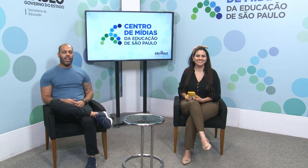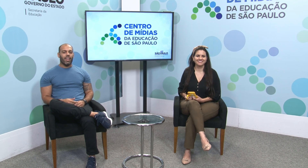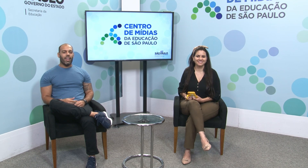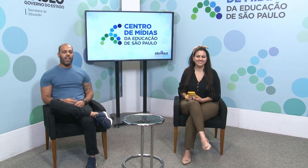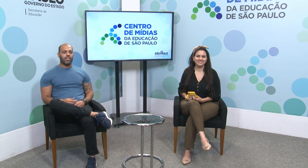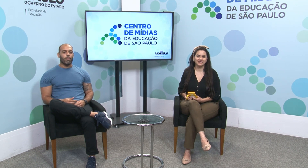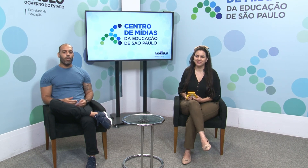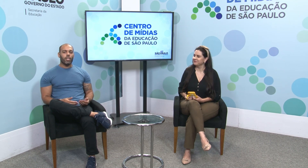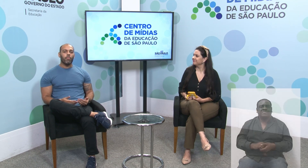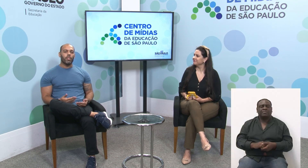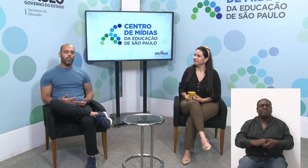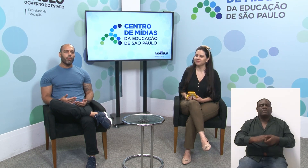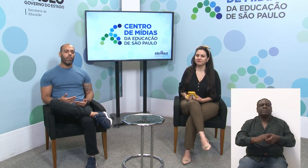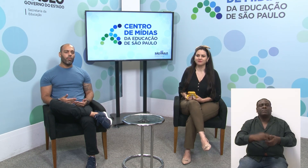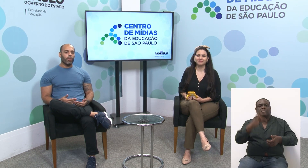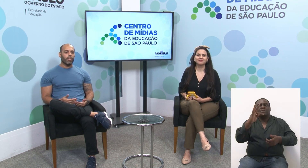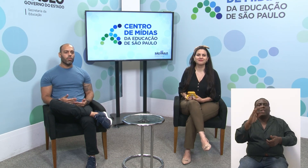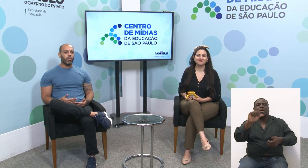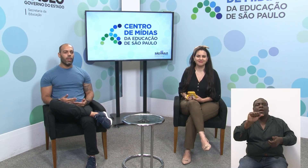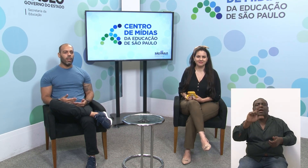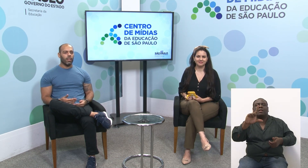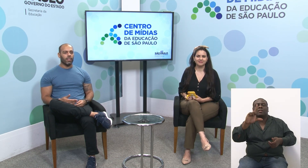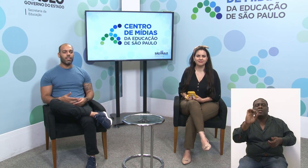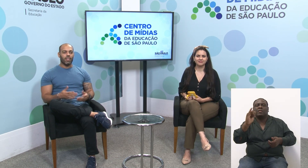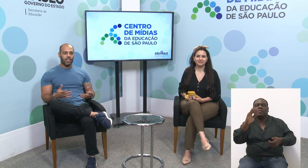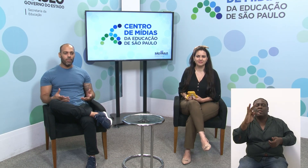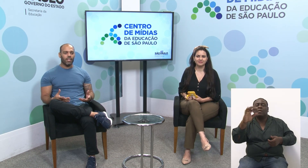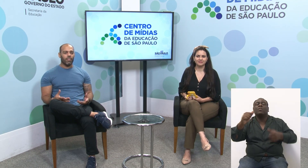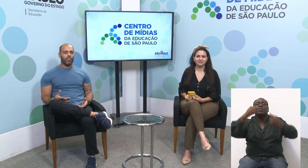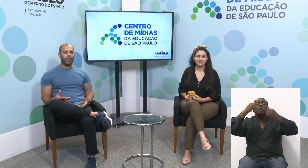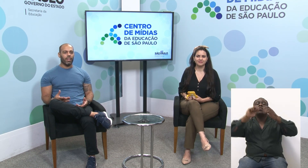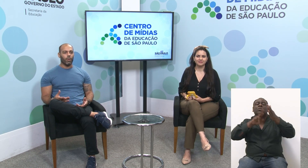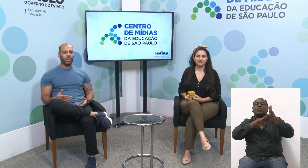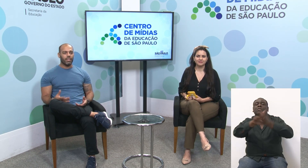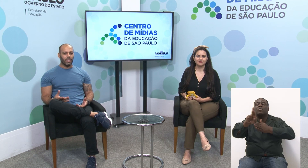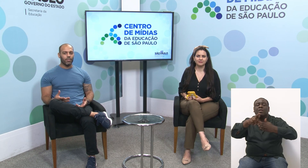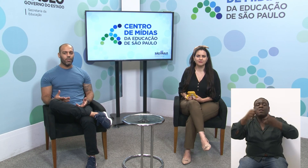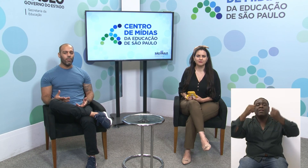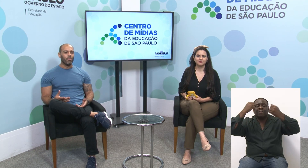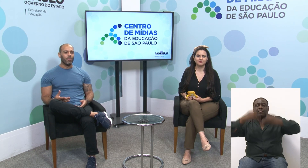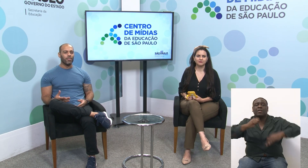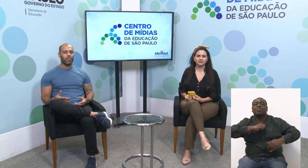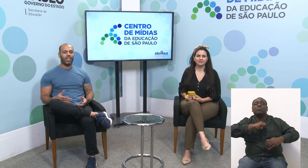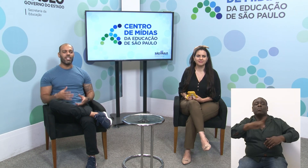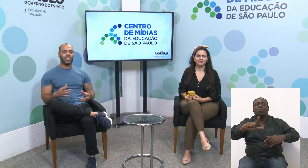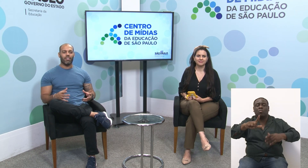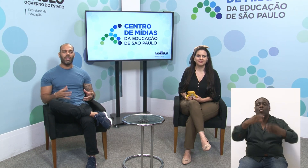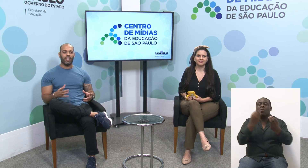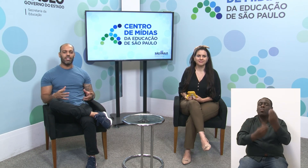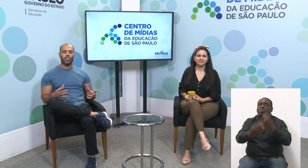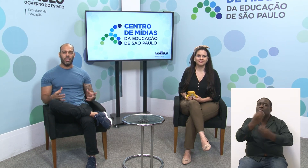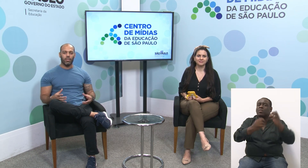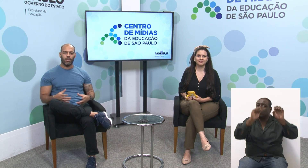Thalita, você pode repetir, por favor, a sua descrição que você estava comentando sobre o vídeo, porque a gente estava ali assistindo